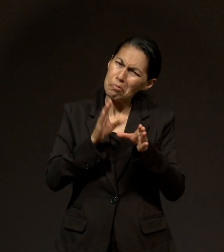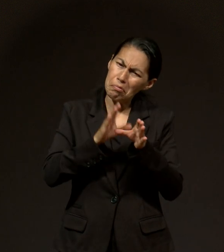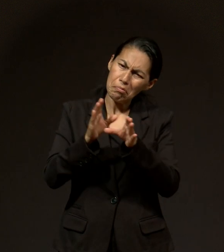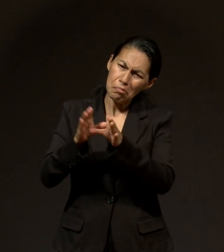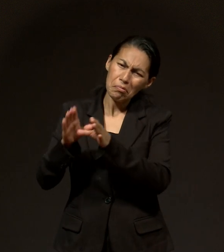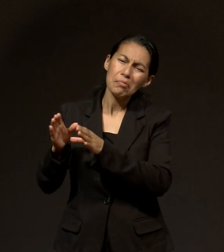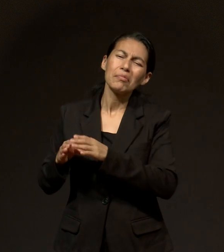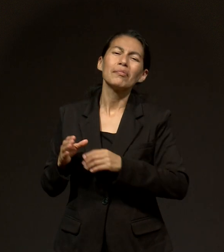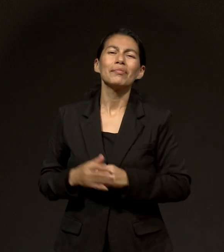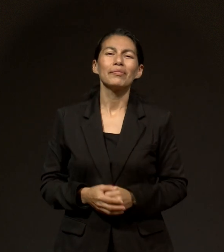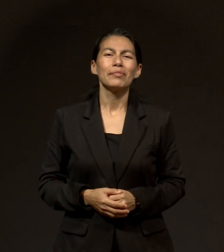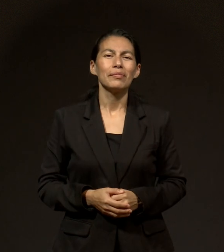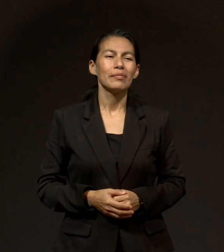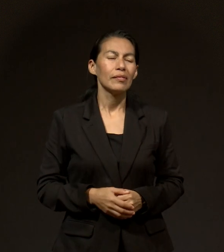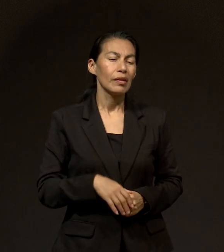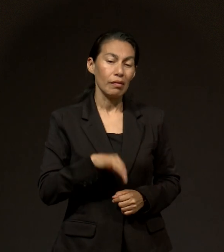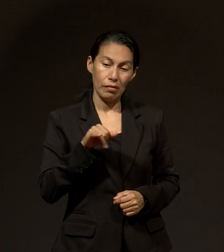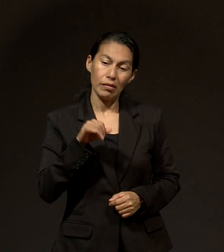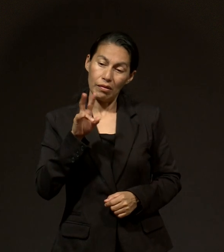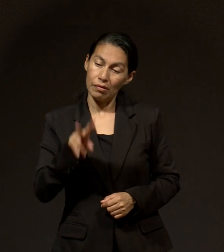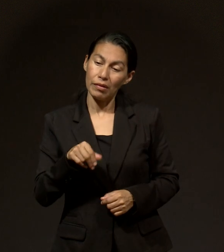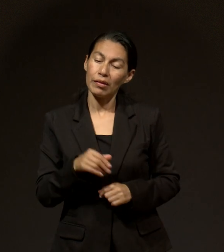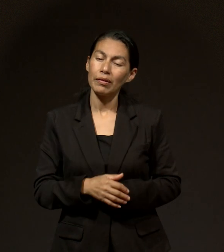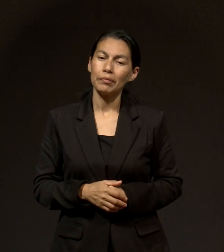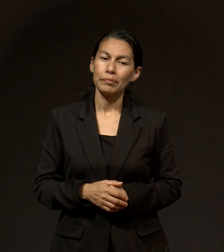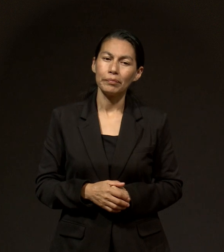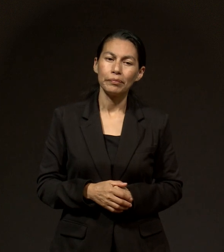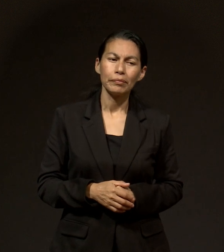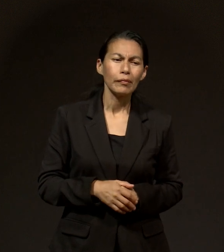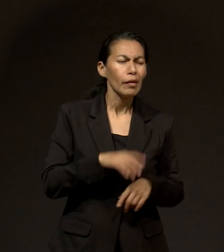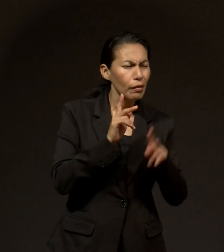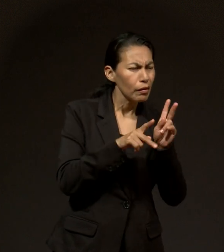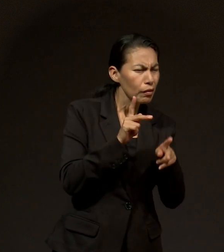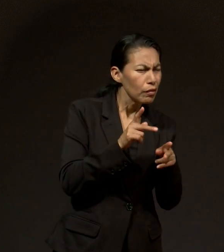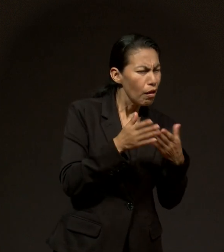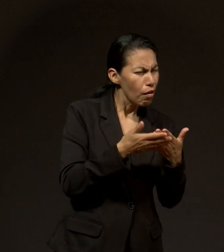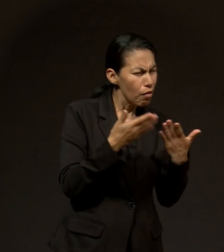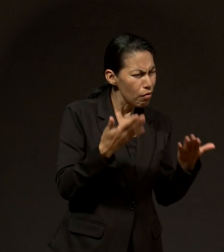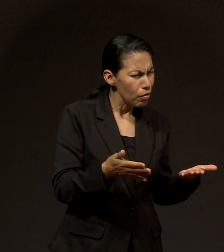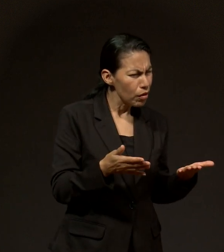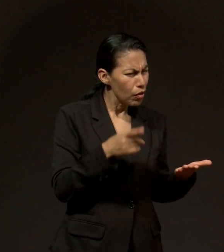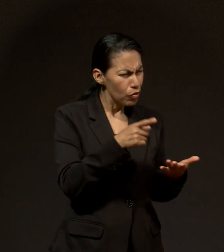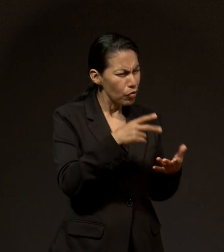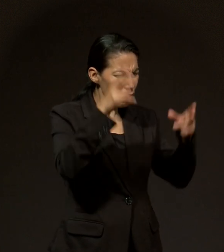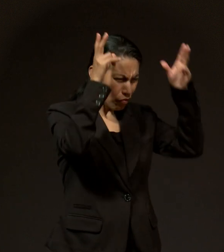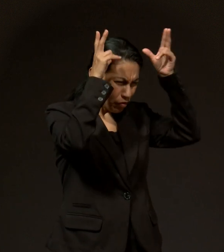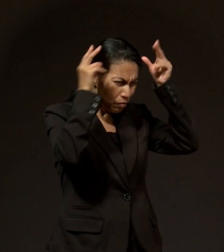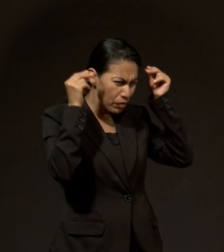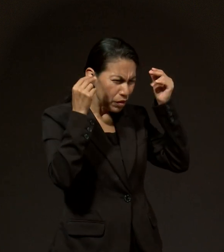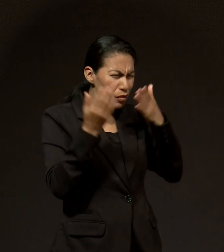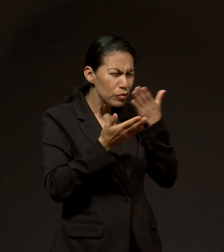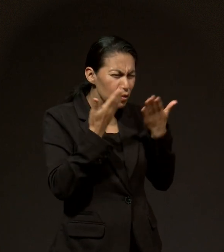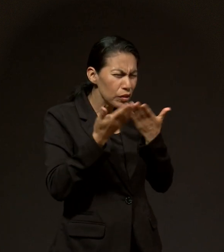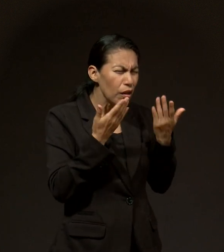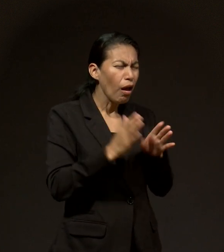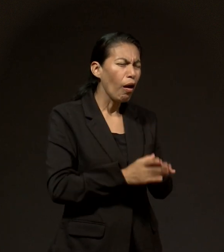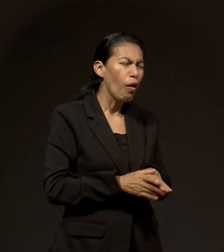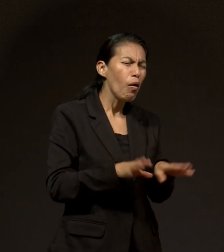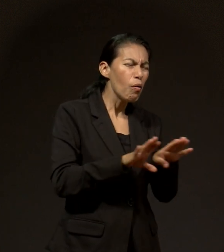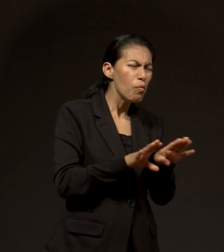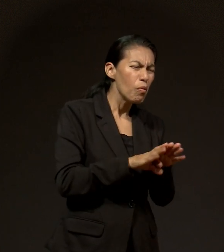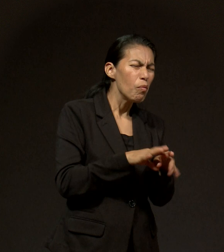propósito de Dios en tu vida. Así es. Cuéntanos, ahora estudias enfermería. ¿Por qué enfermería?